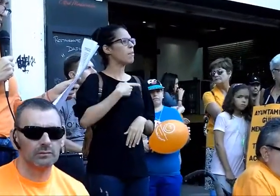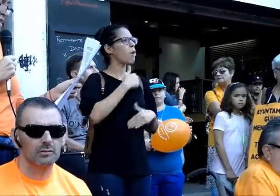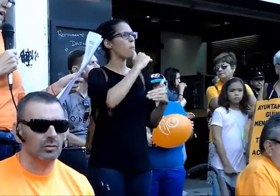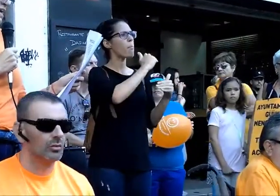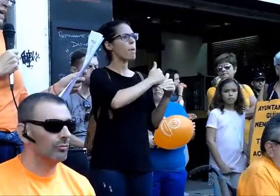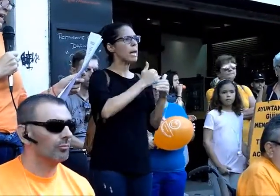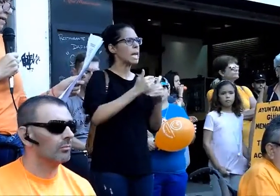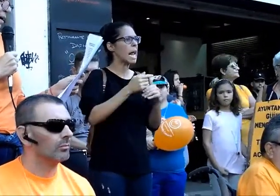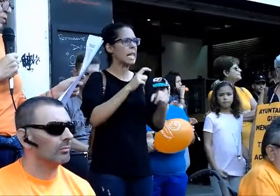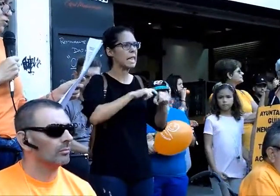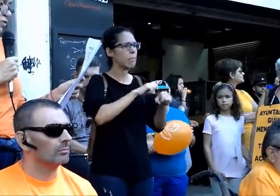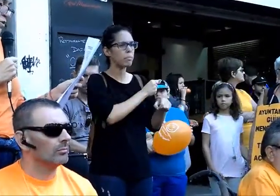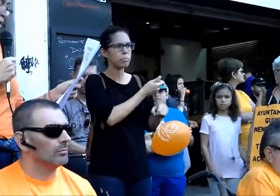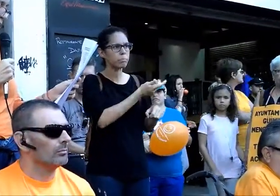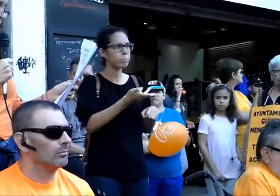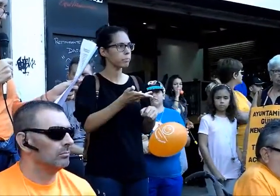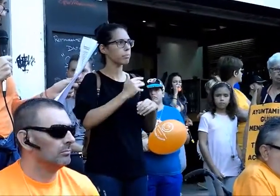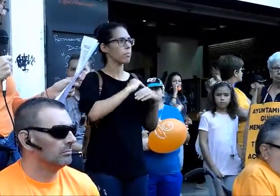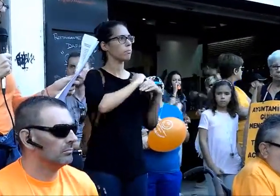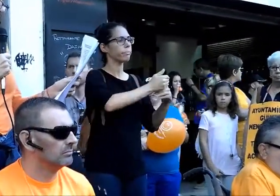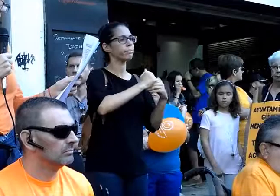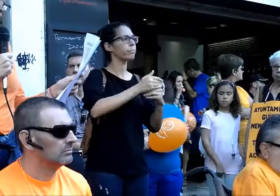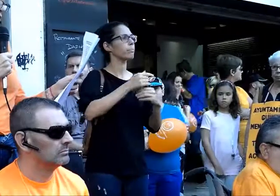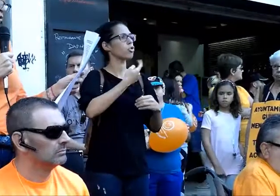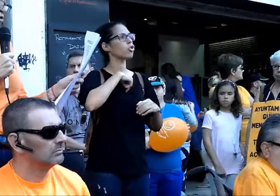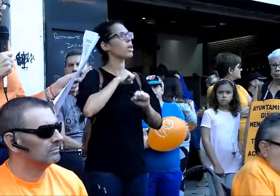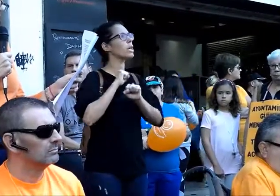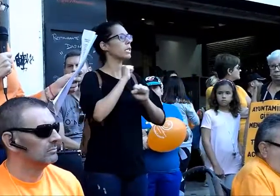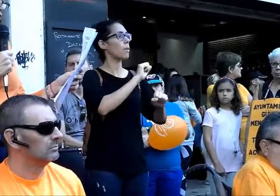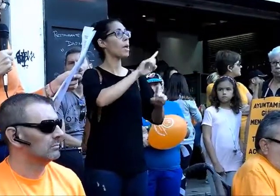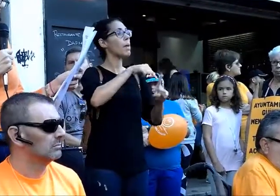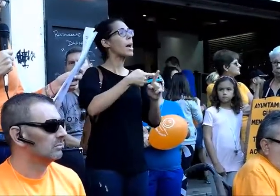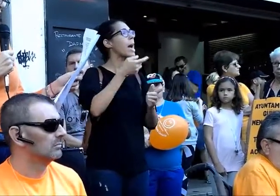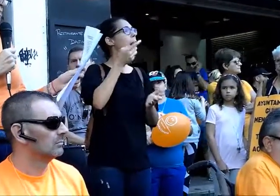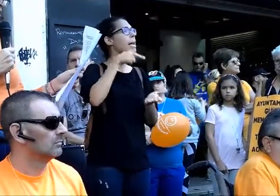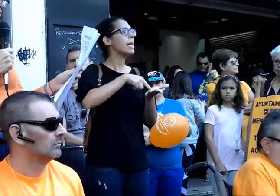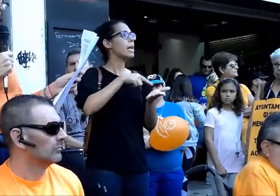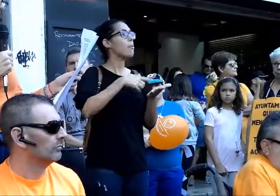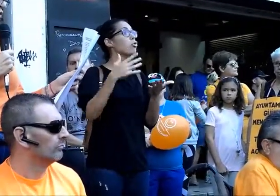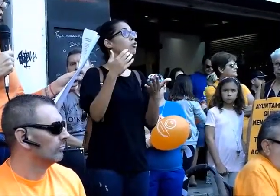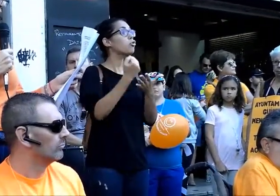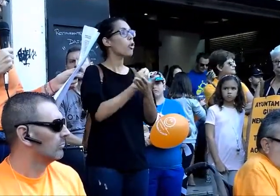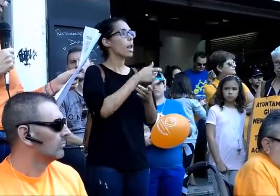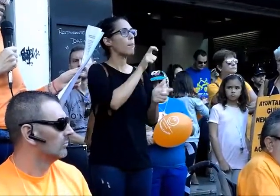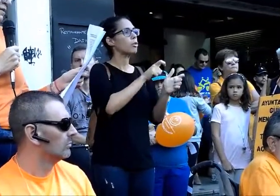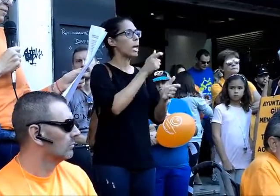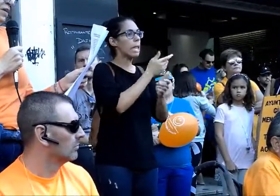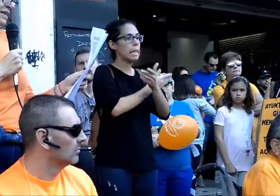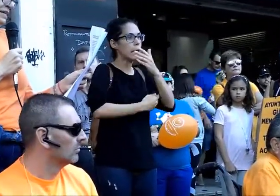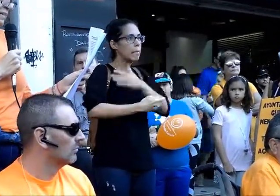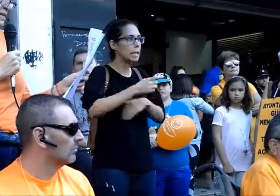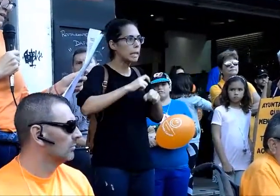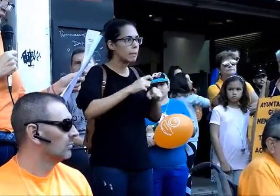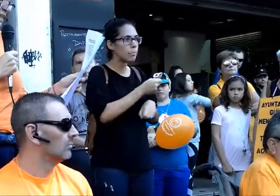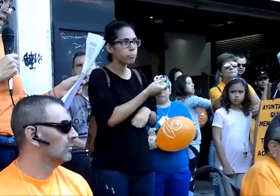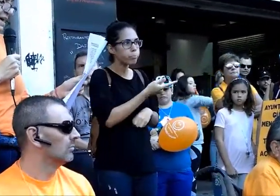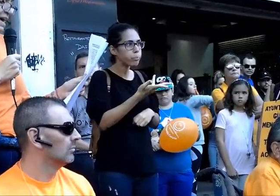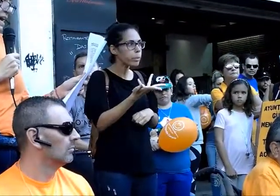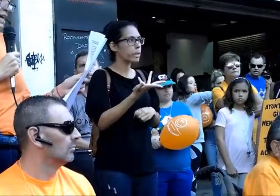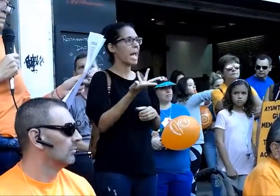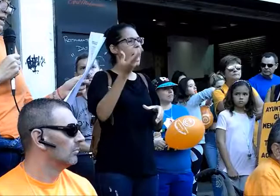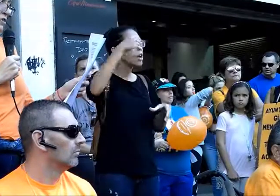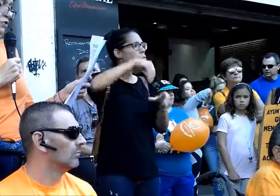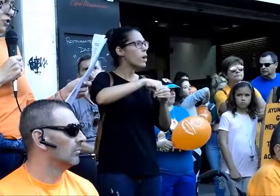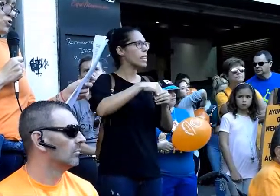barreras y reclamamos, una vez más, la inclusión de todas las personas con cualquier tipo de discapacidad,